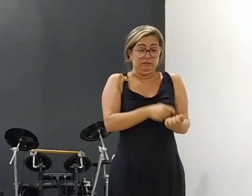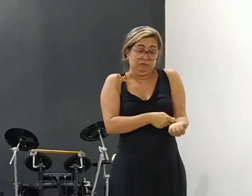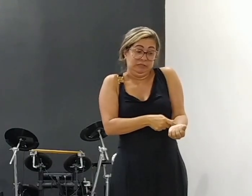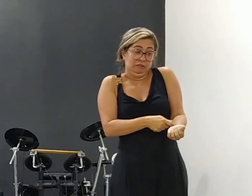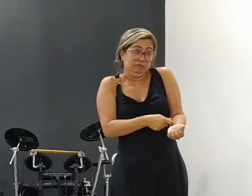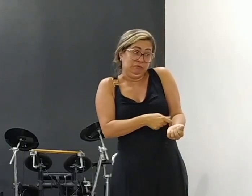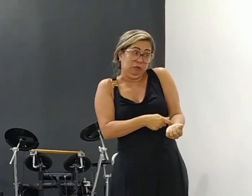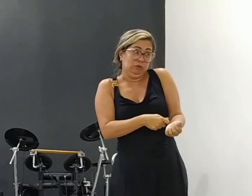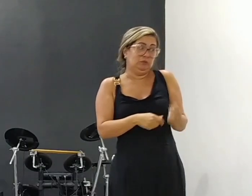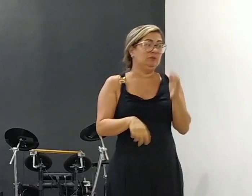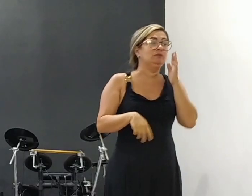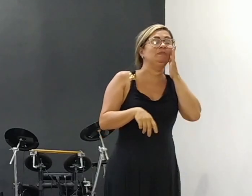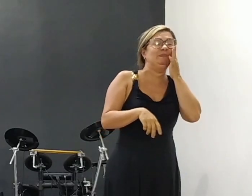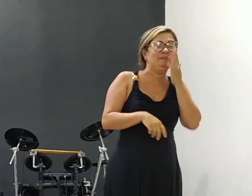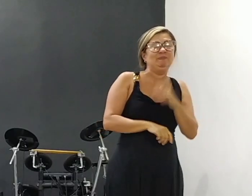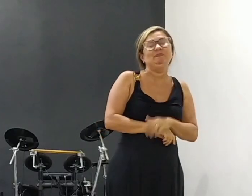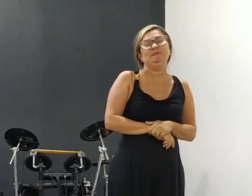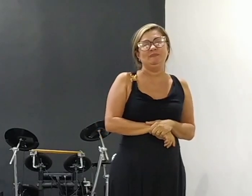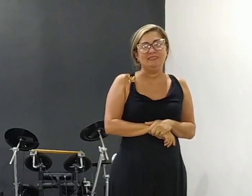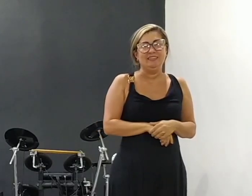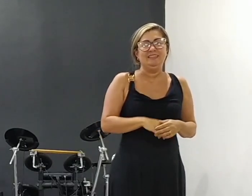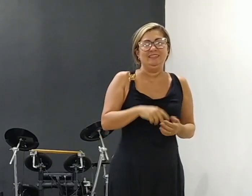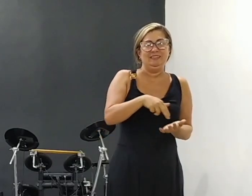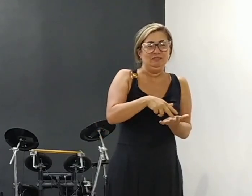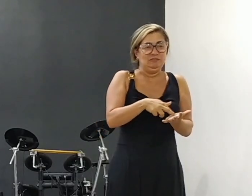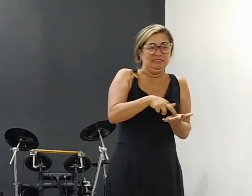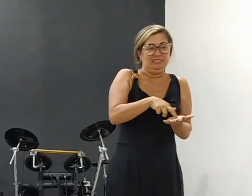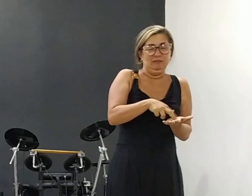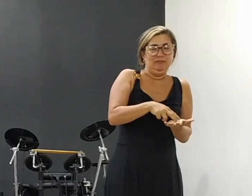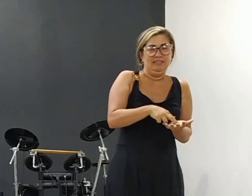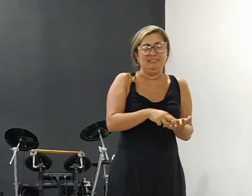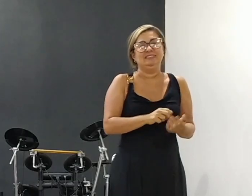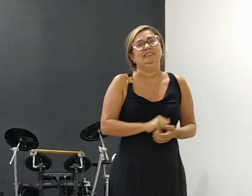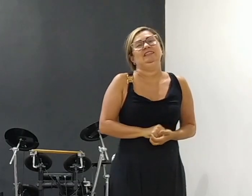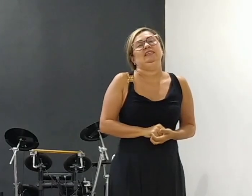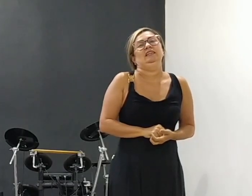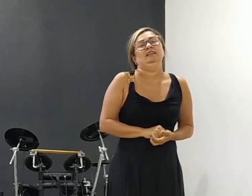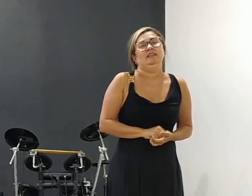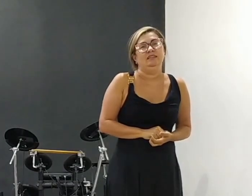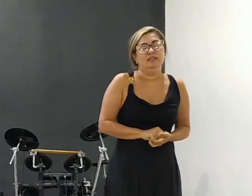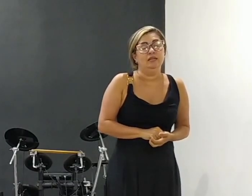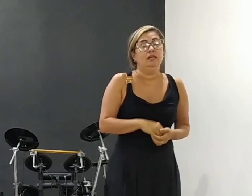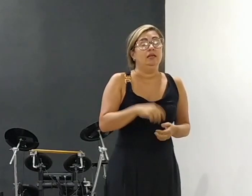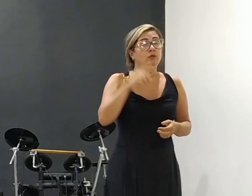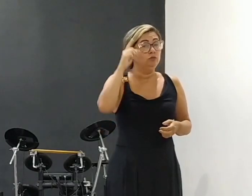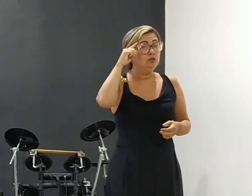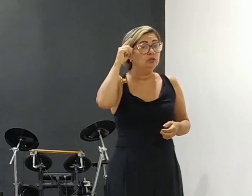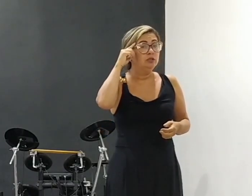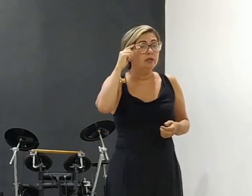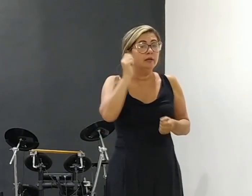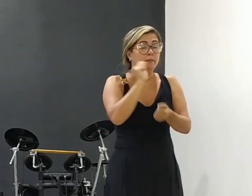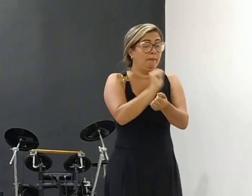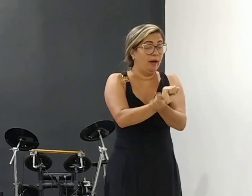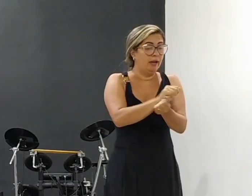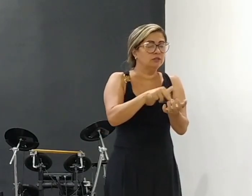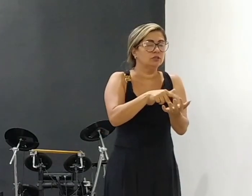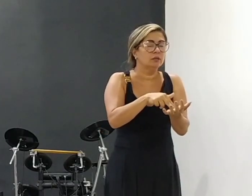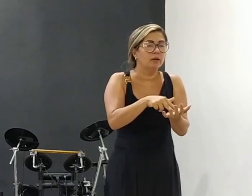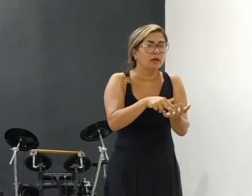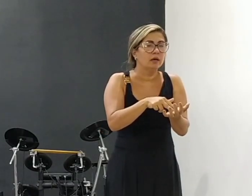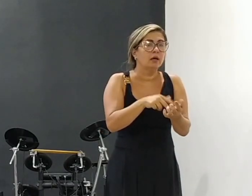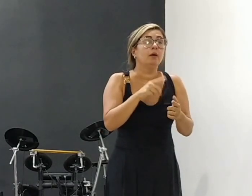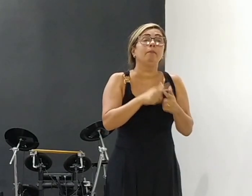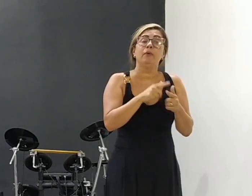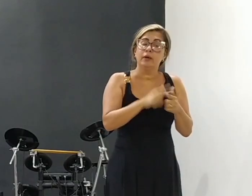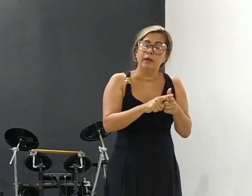eu não prego. E a perna treme, irmão. E o dia que a perna parar de tremer é porque Deus parou